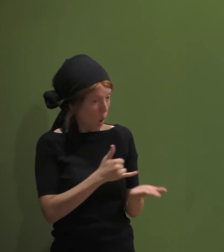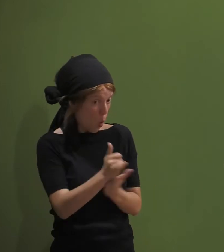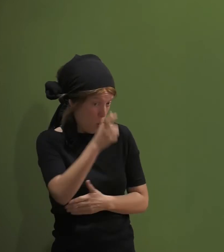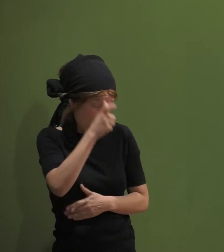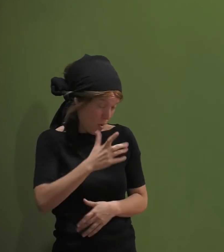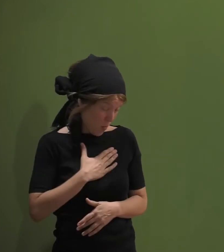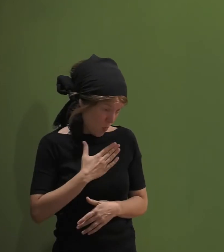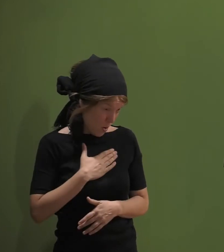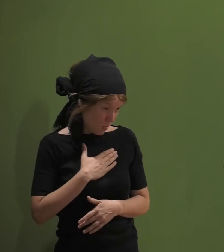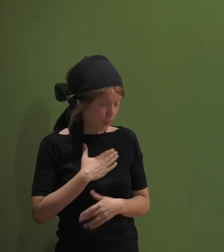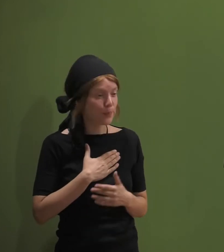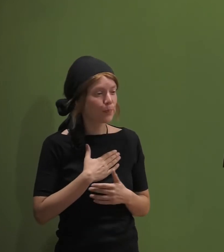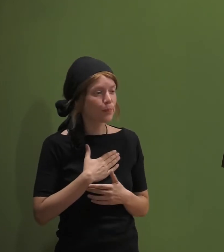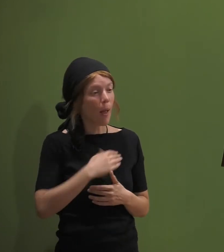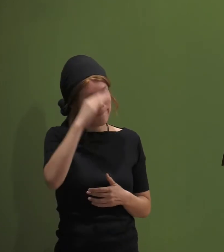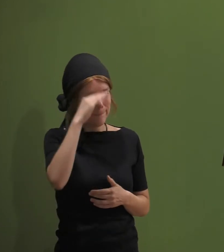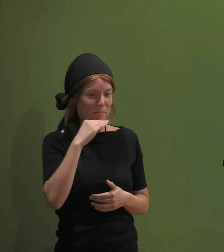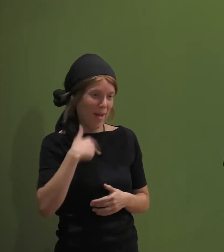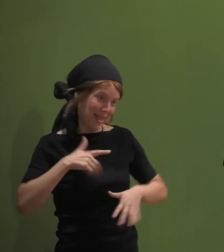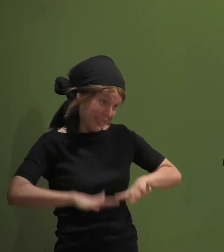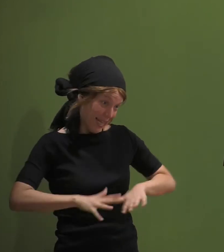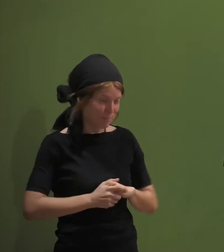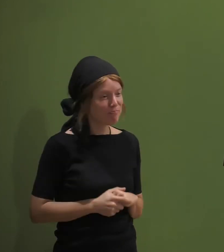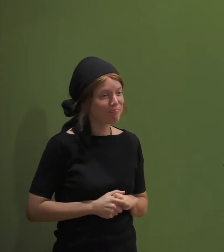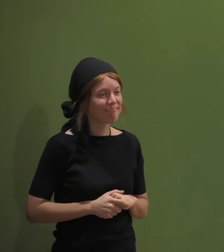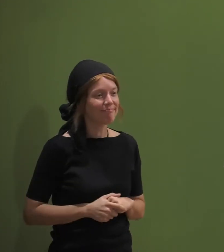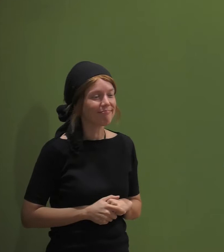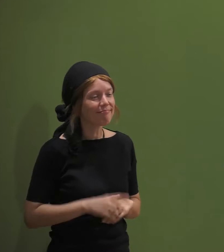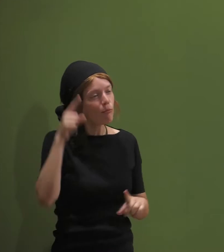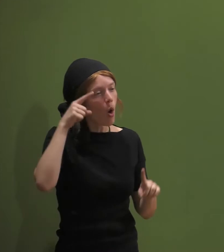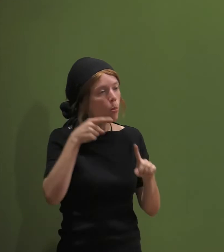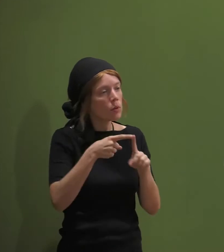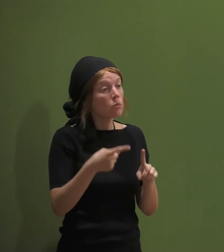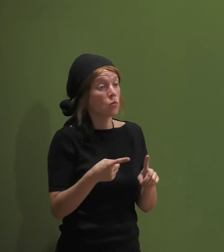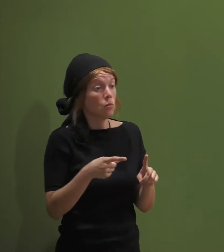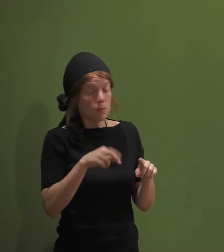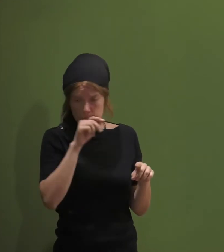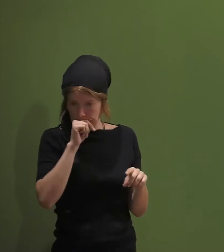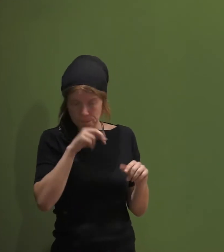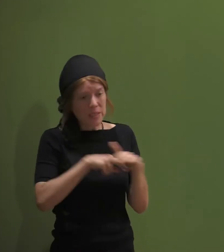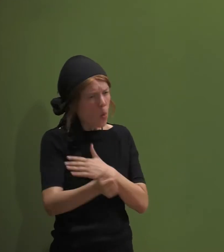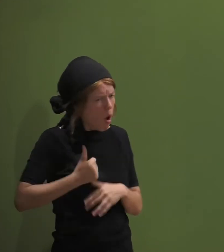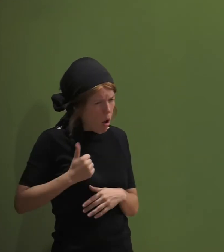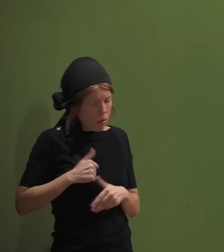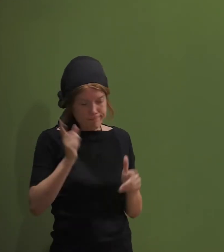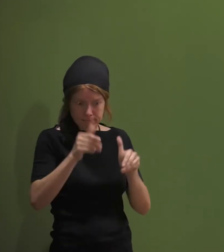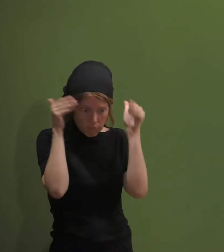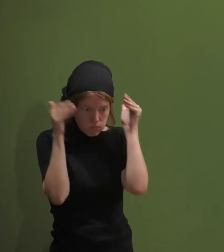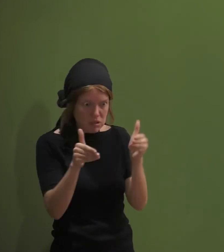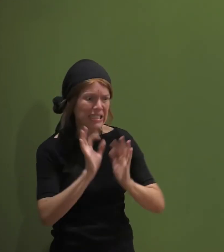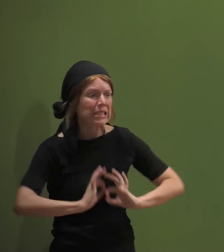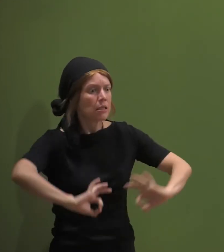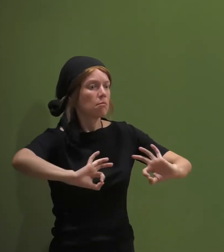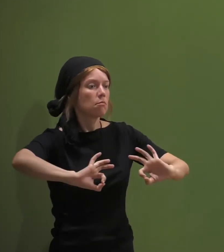pueblo, empezando por mi padre, aquí presente, es que, con el objetivo de maximizar el rendimiento económico, se han centrado casi en